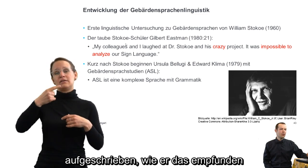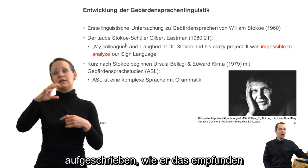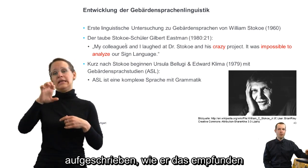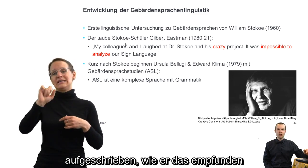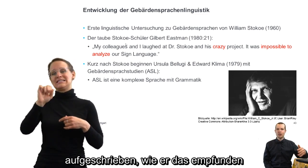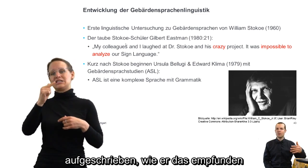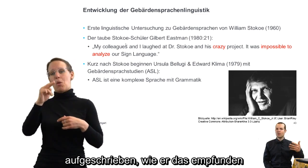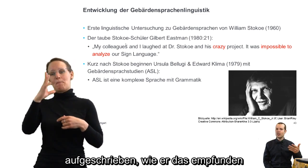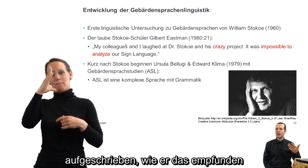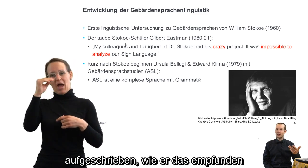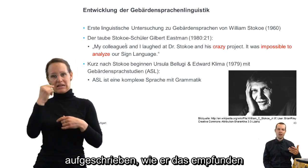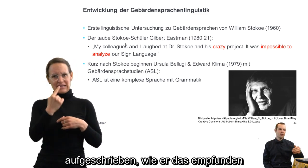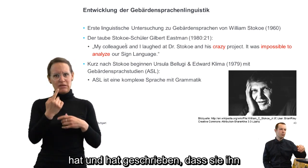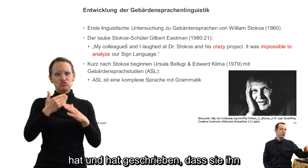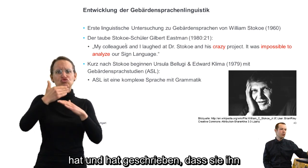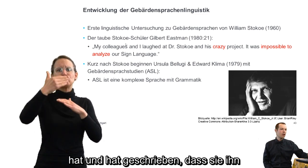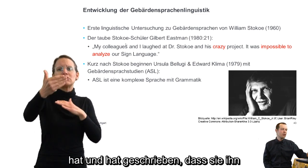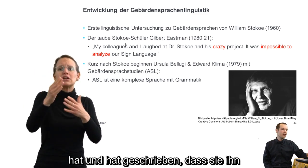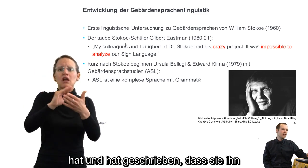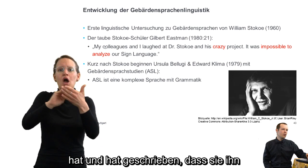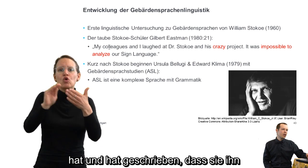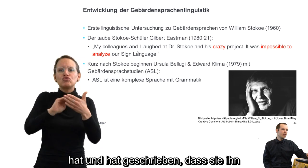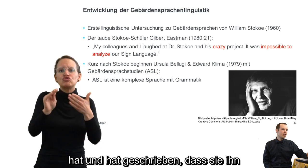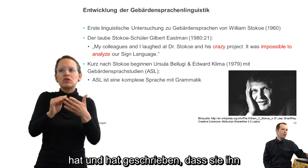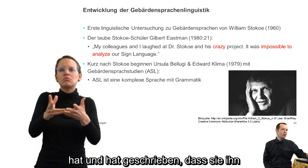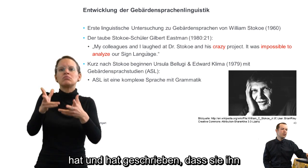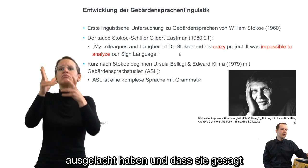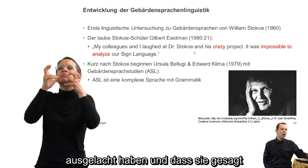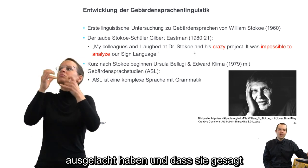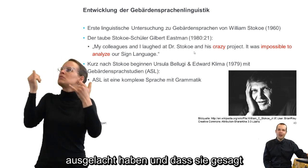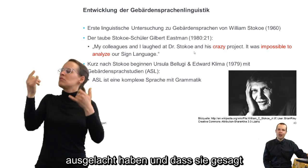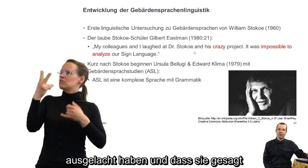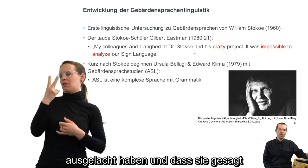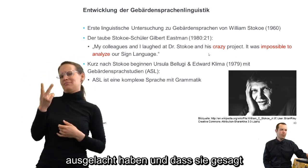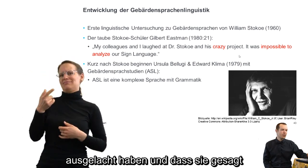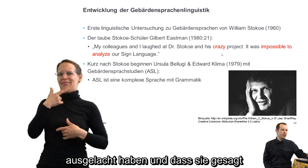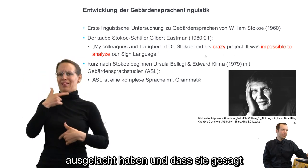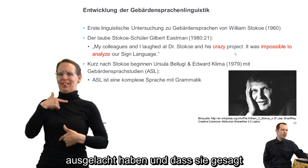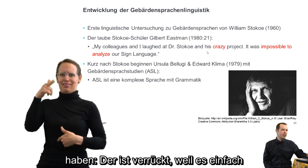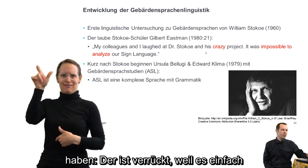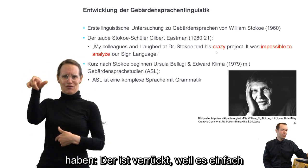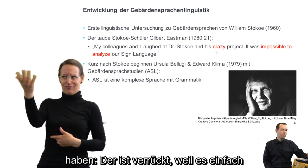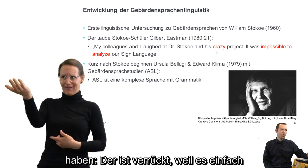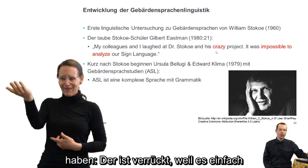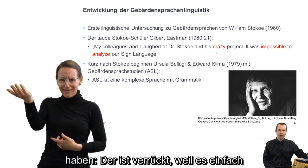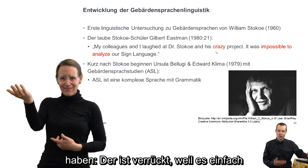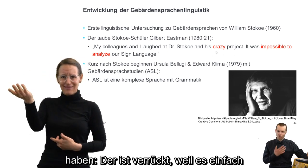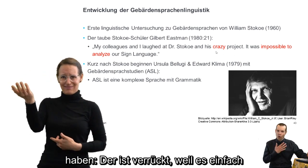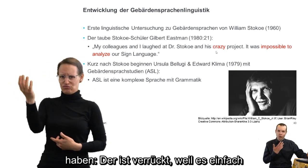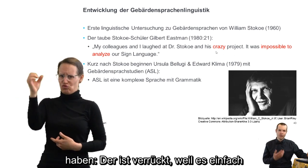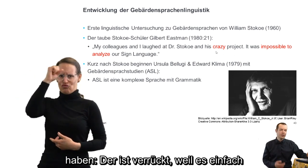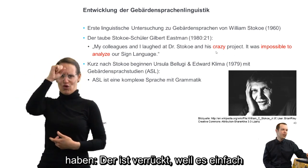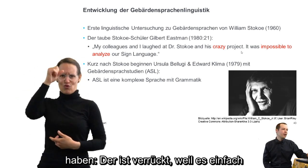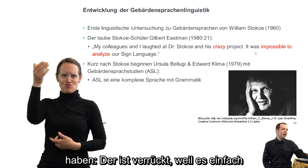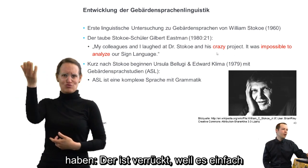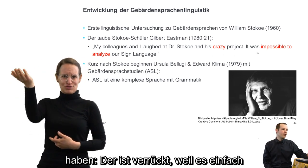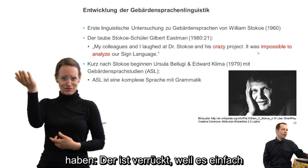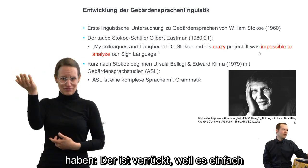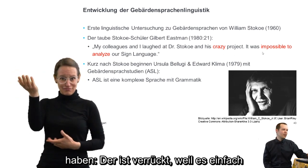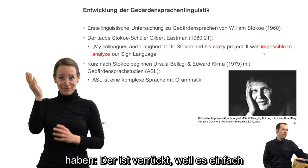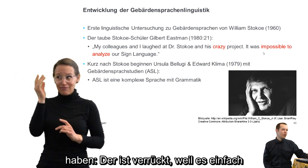aufgeschrieben, wie er das empfunden hat und hat geschrieben, dass sie ihn ausgelacht haben und dass sie gesagt haben, er ist verrückt,